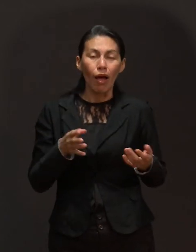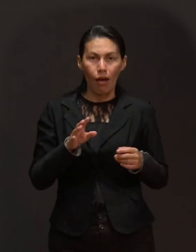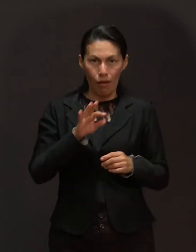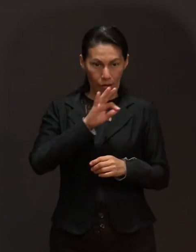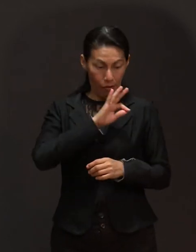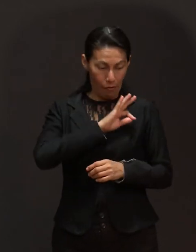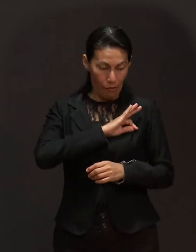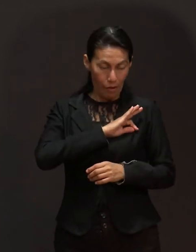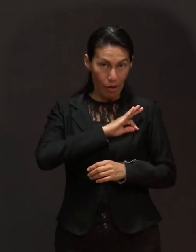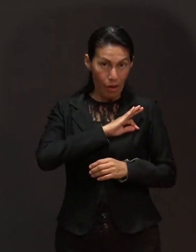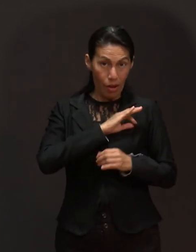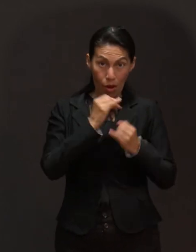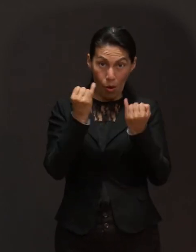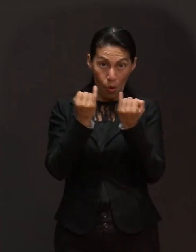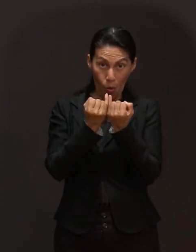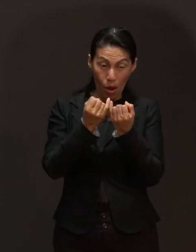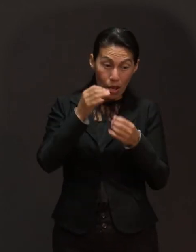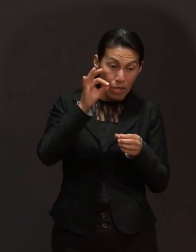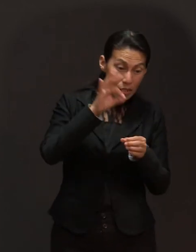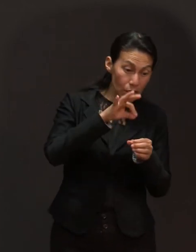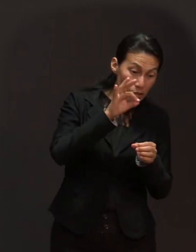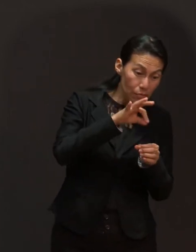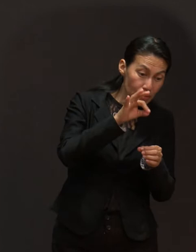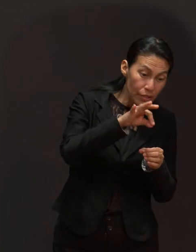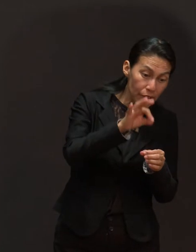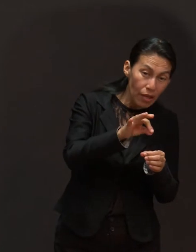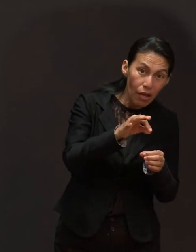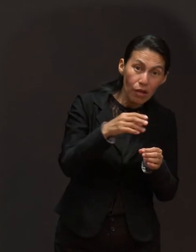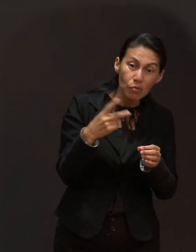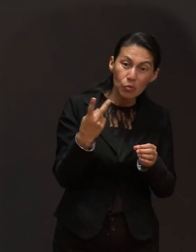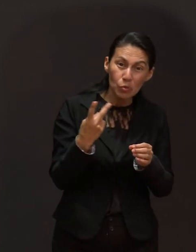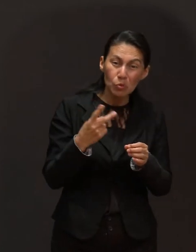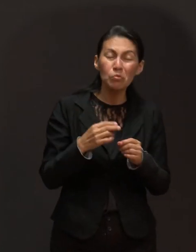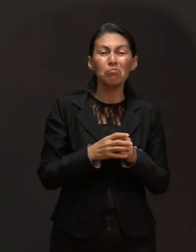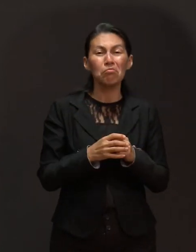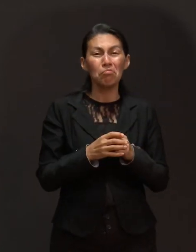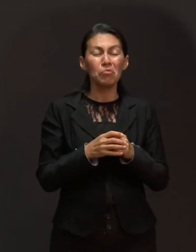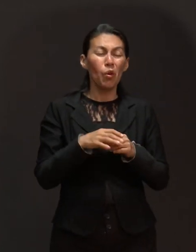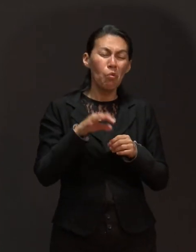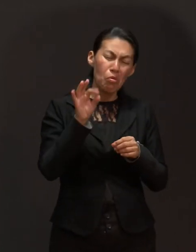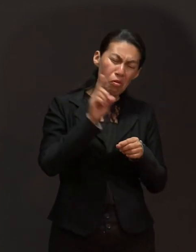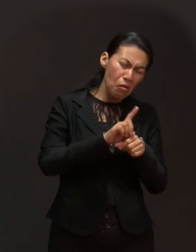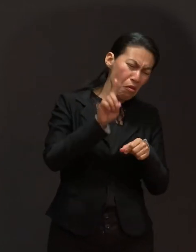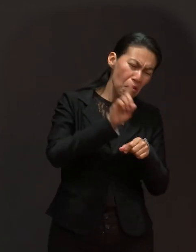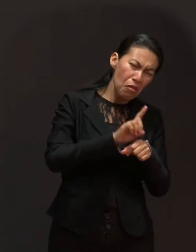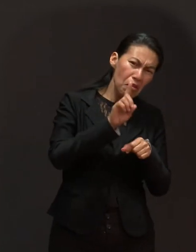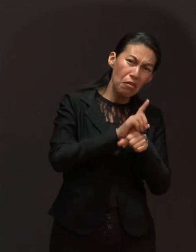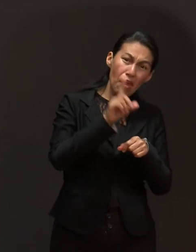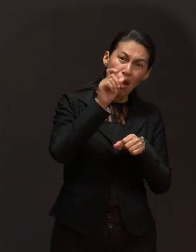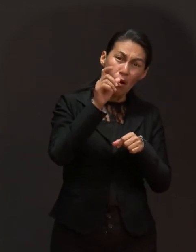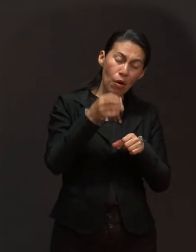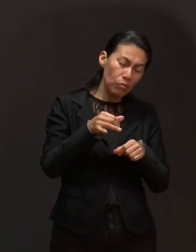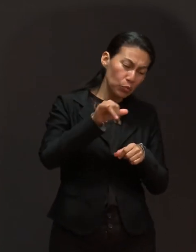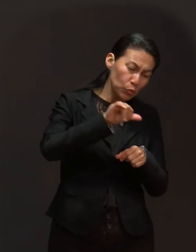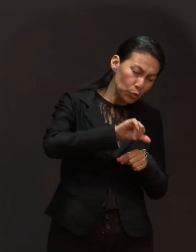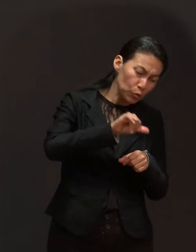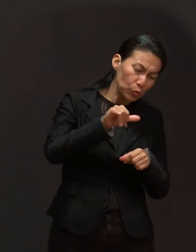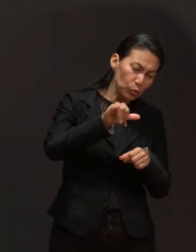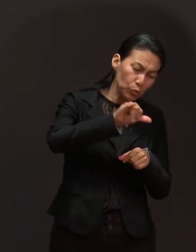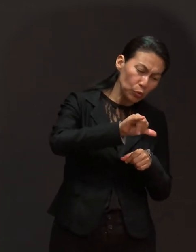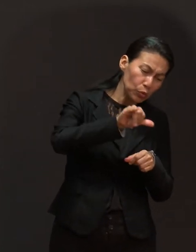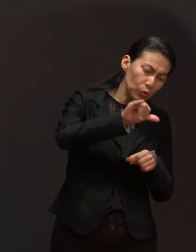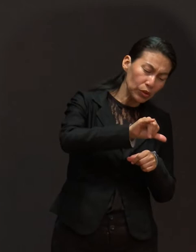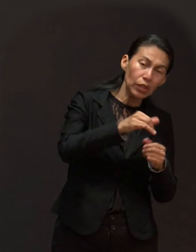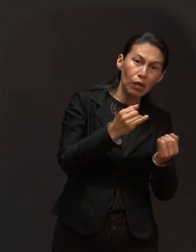se cultiva como una semilla que día tras día la regamos. Esa semilla es la